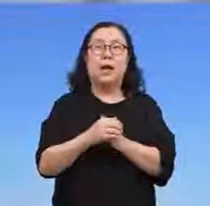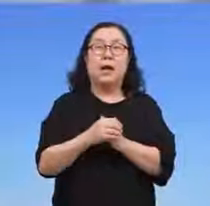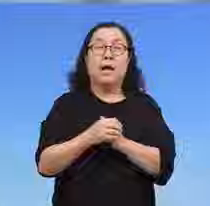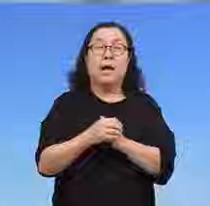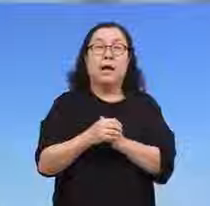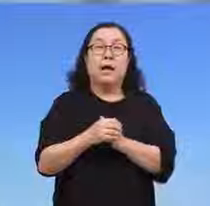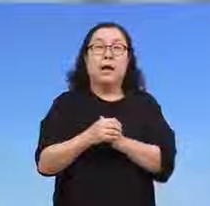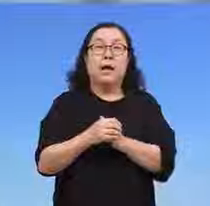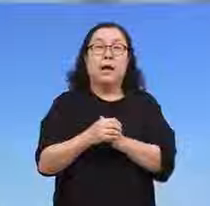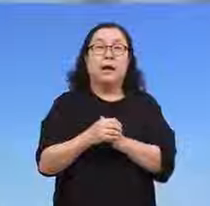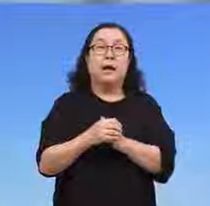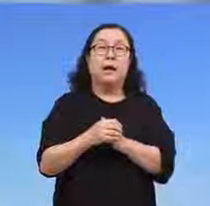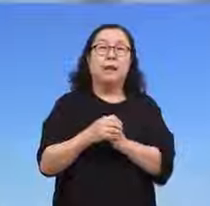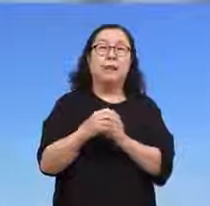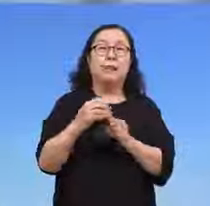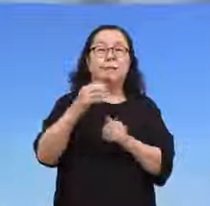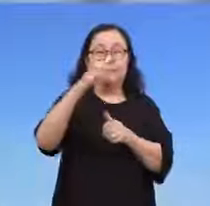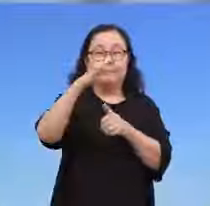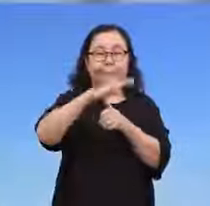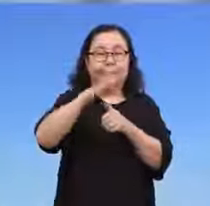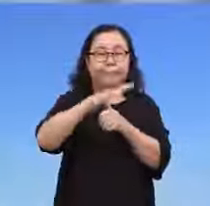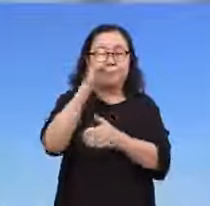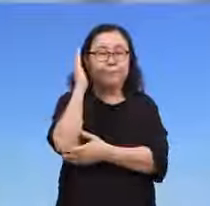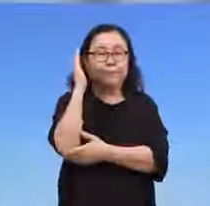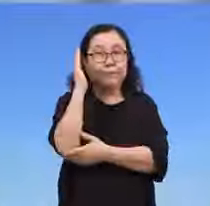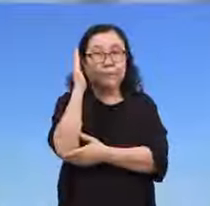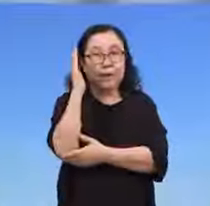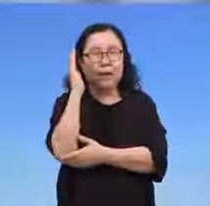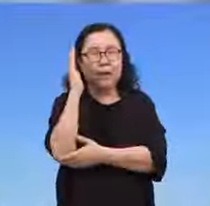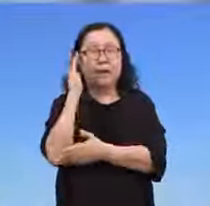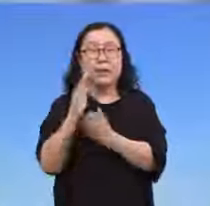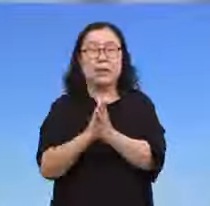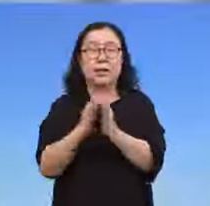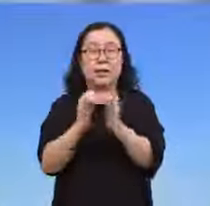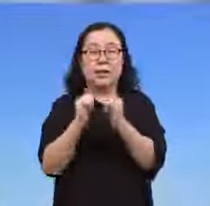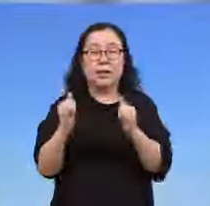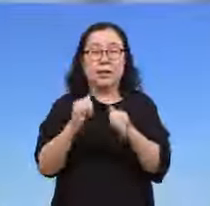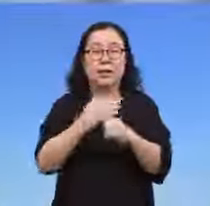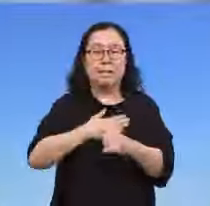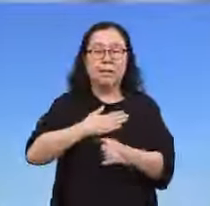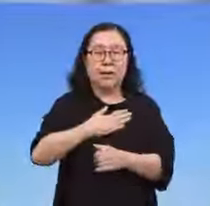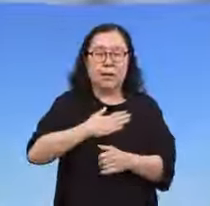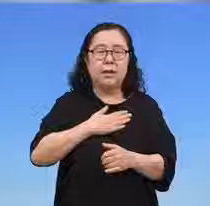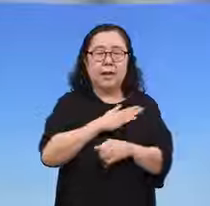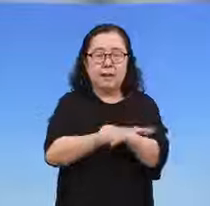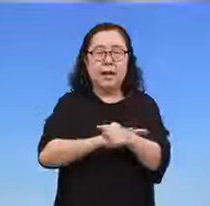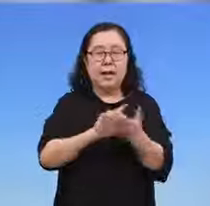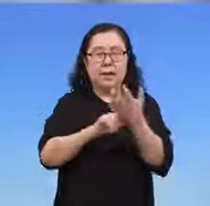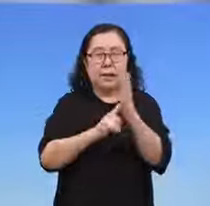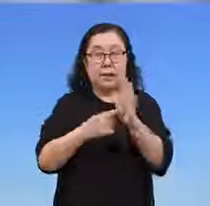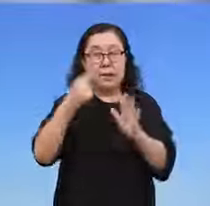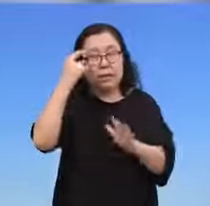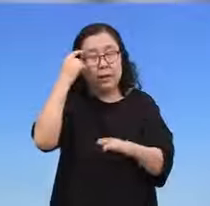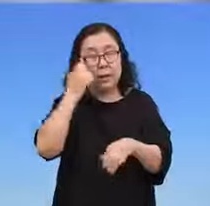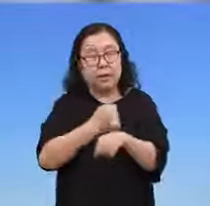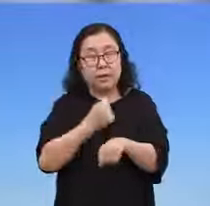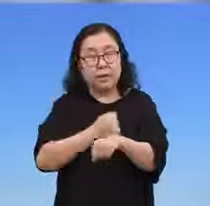그 인간의 본능을 강조하는 어떤 포인트다. 이게 참 저한테는 와닿았거든요.